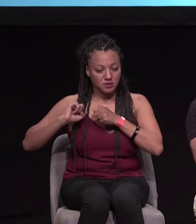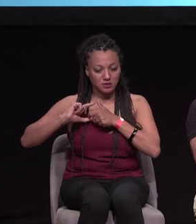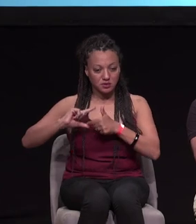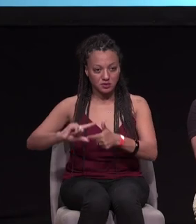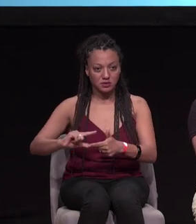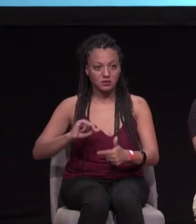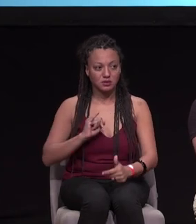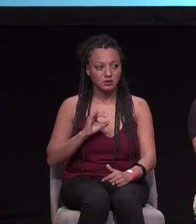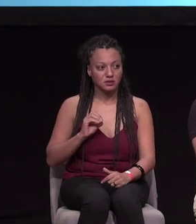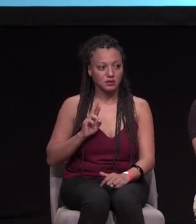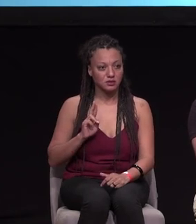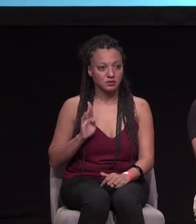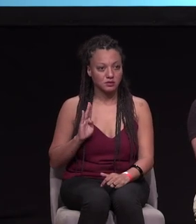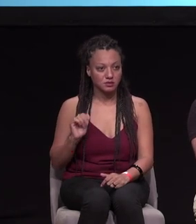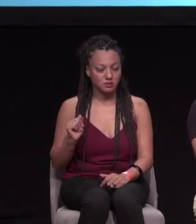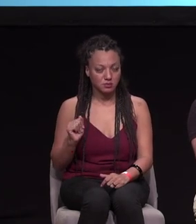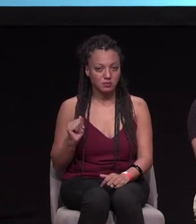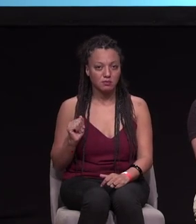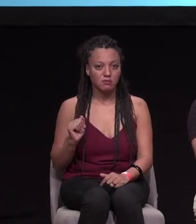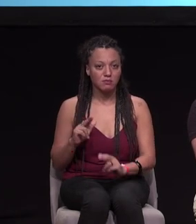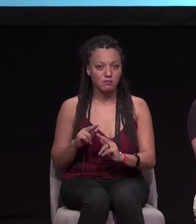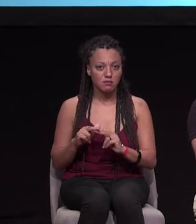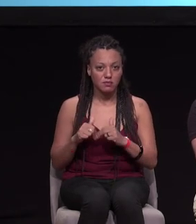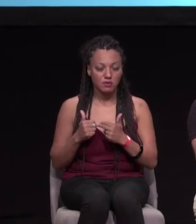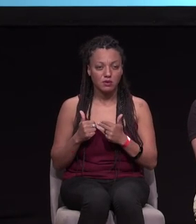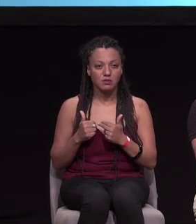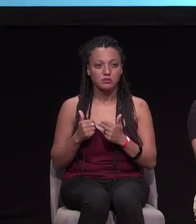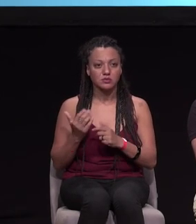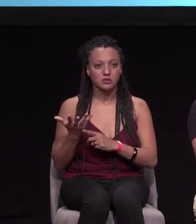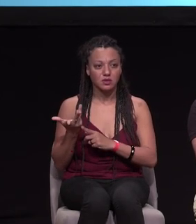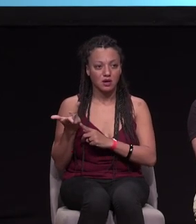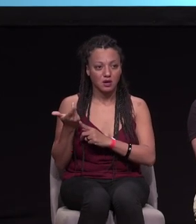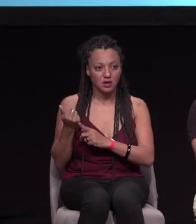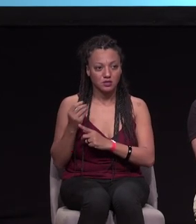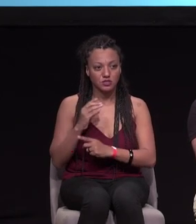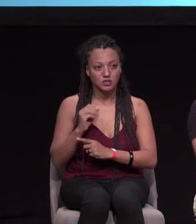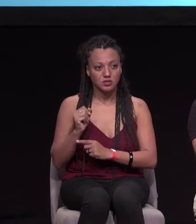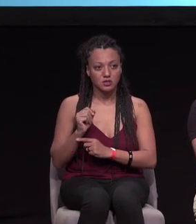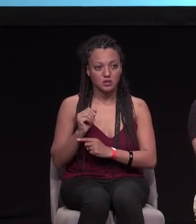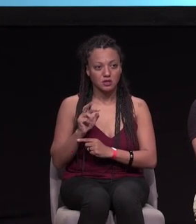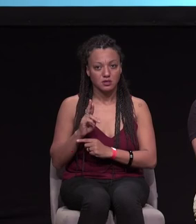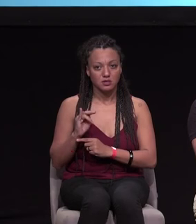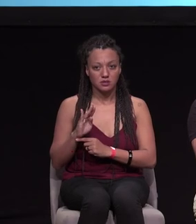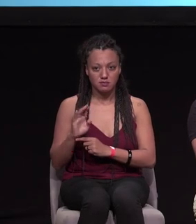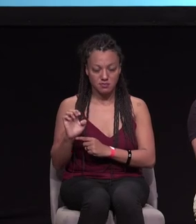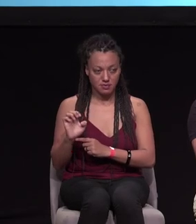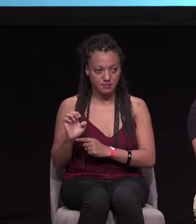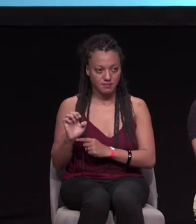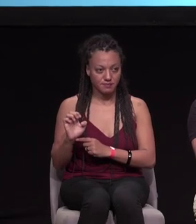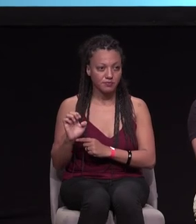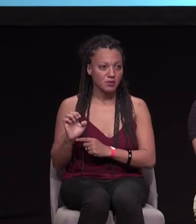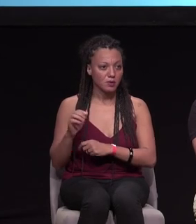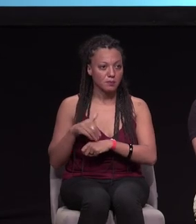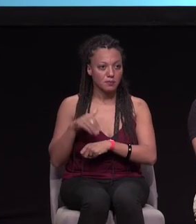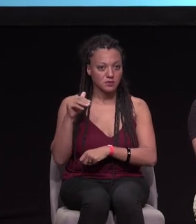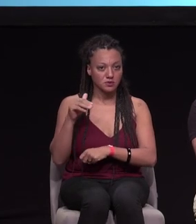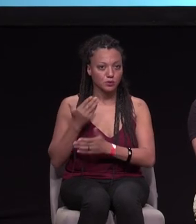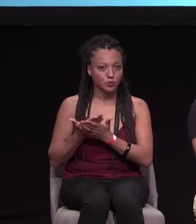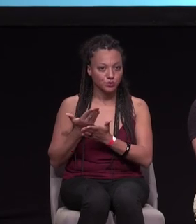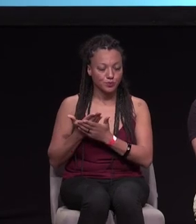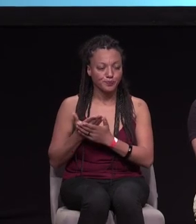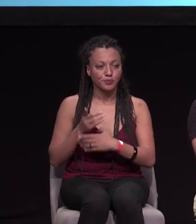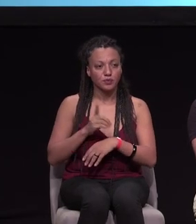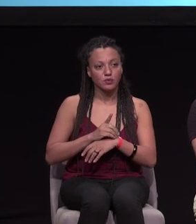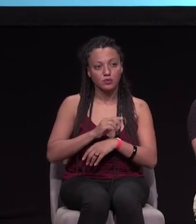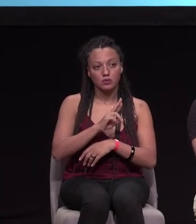iorubá é por meio da plástica dodô caribé né isso no mestrado e no doutorado